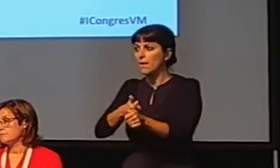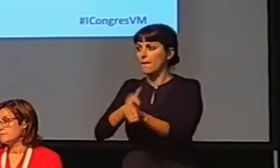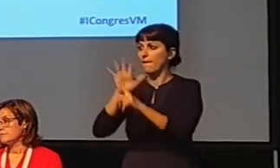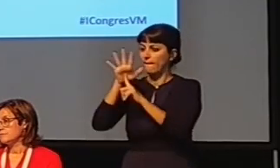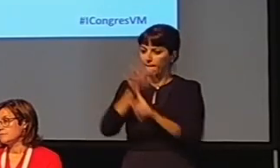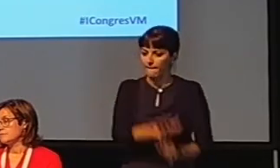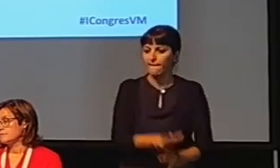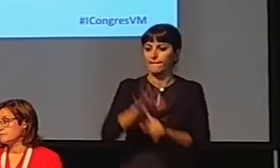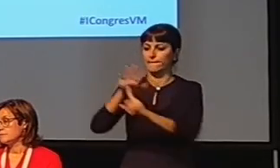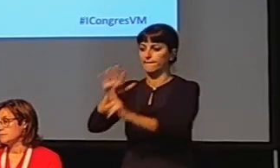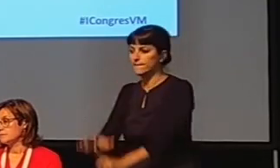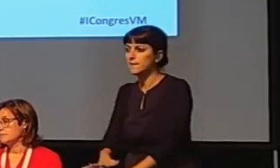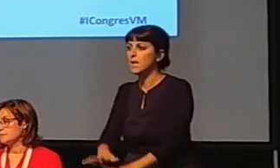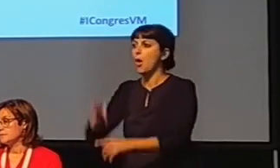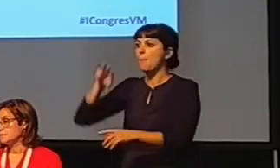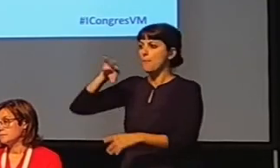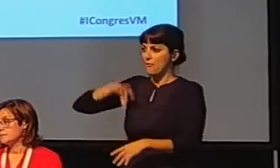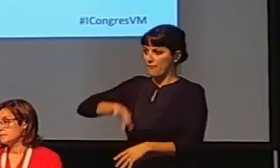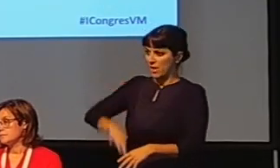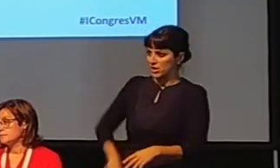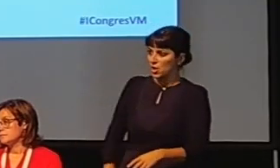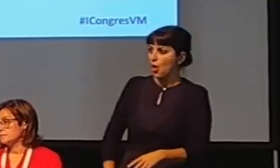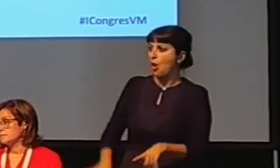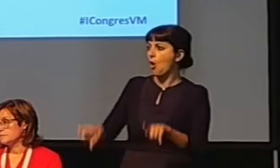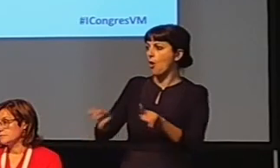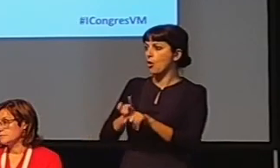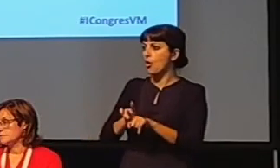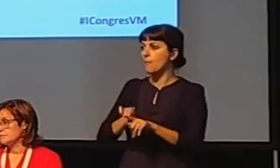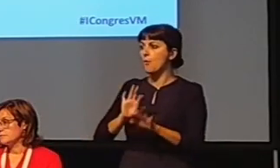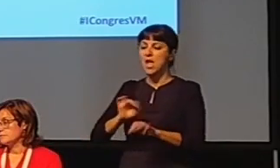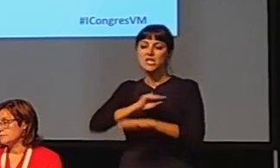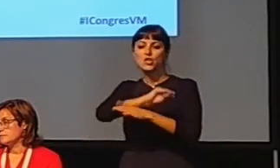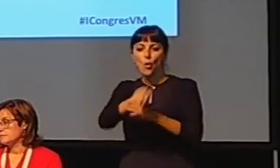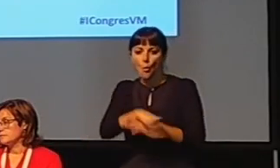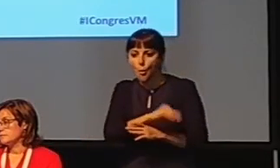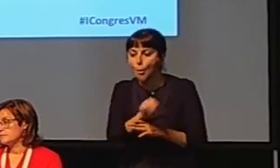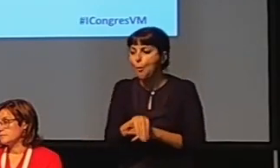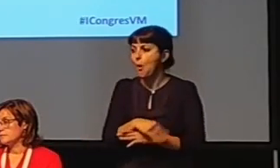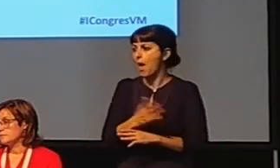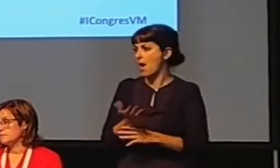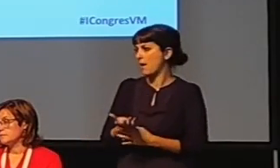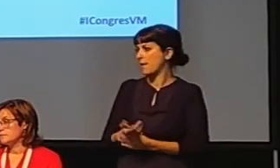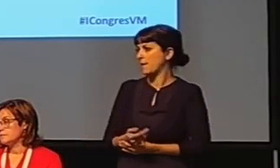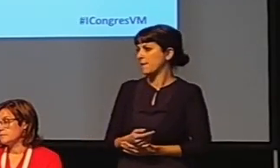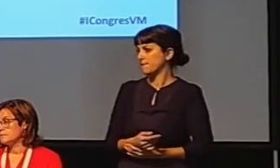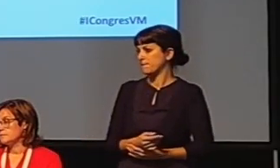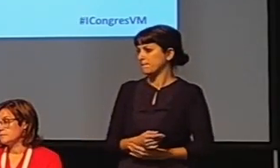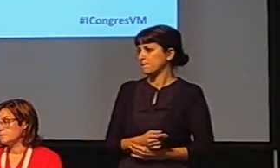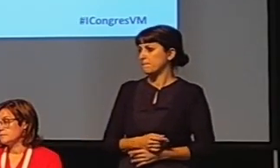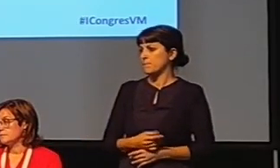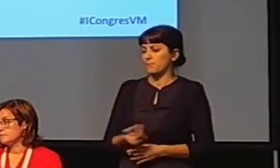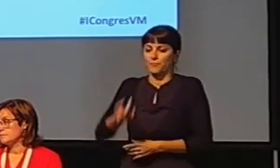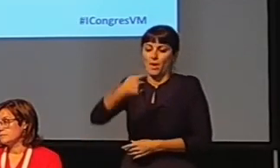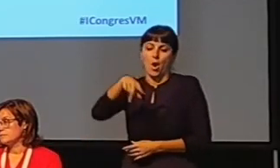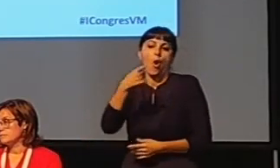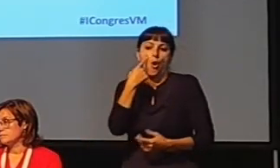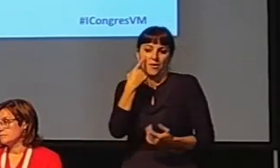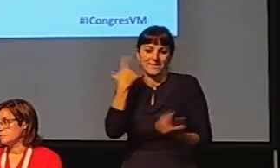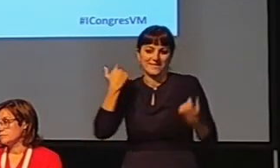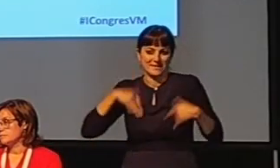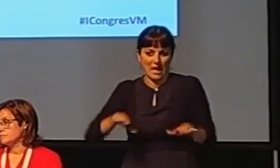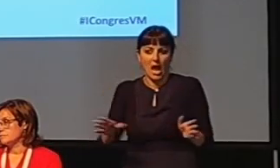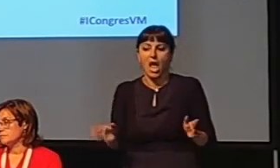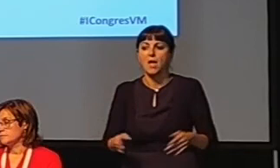no? Siguem una professió en la que, com és cura, no? Quantes conocemos esto de, bueno,